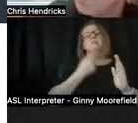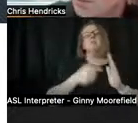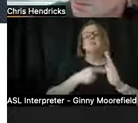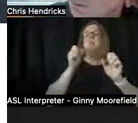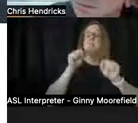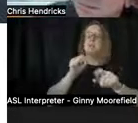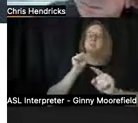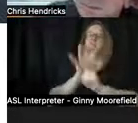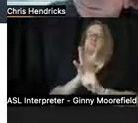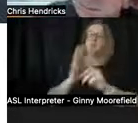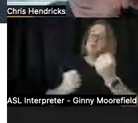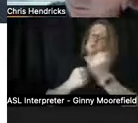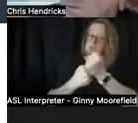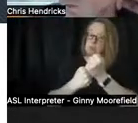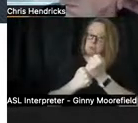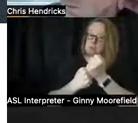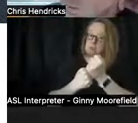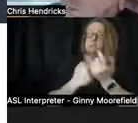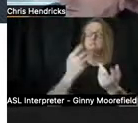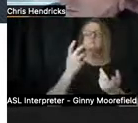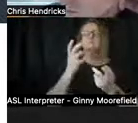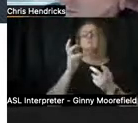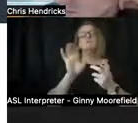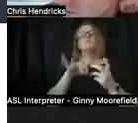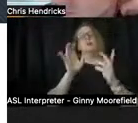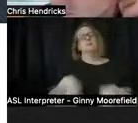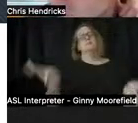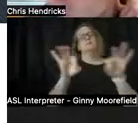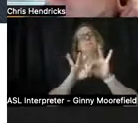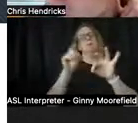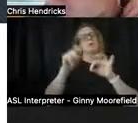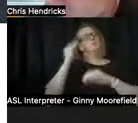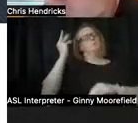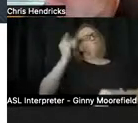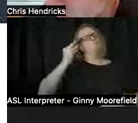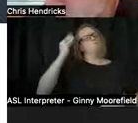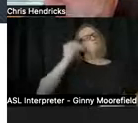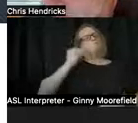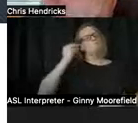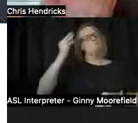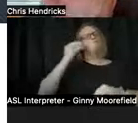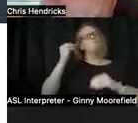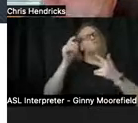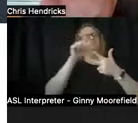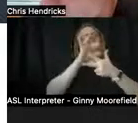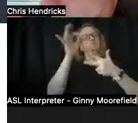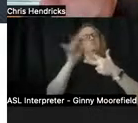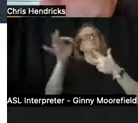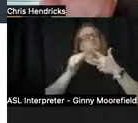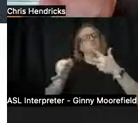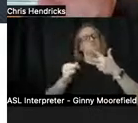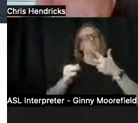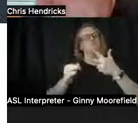tal que estas se muestren con más apoyo y siempre es importante considerar Cuáles son nuestras opciones opciones como